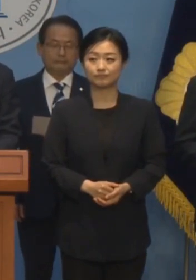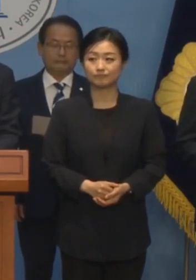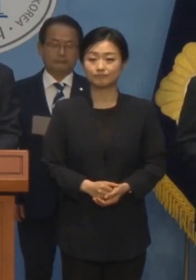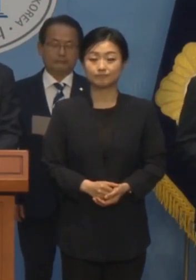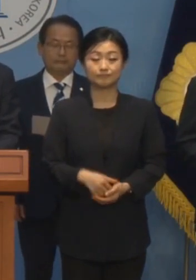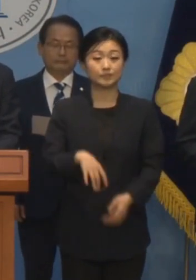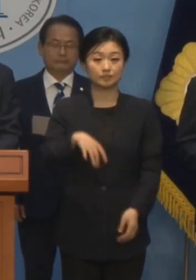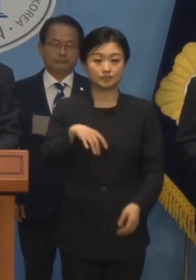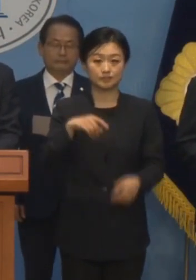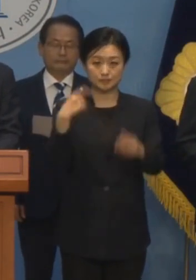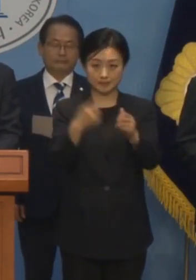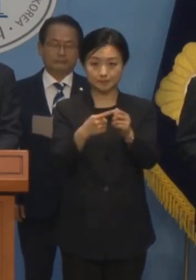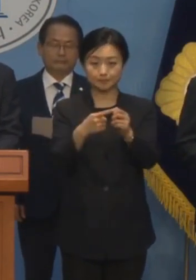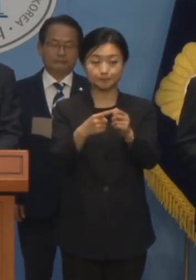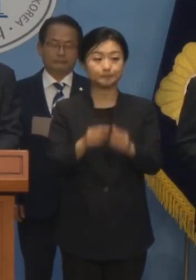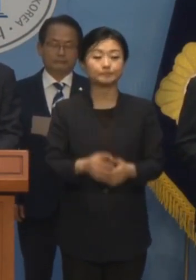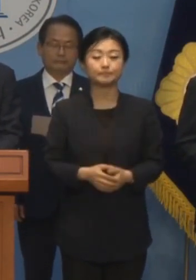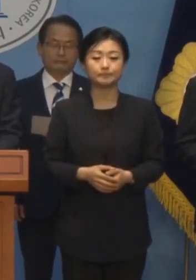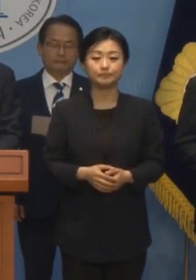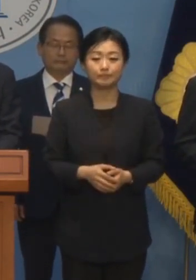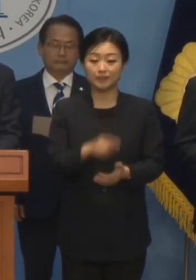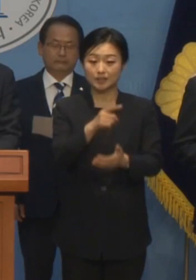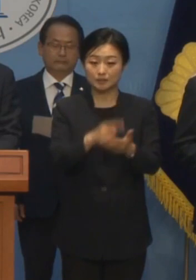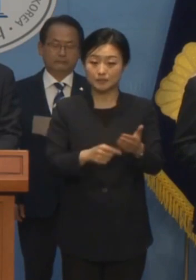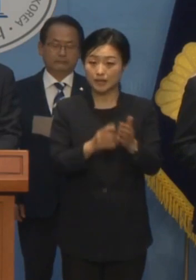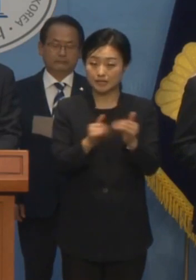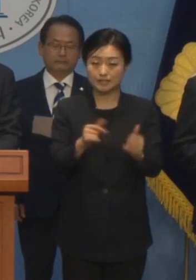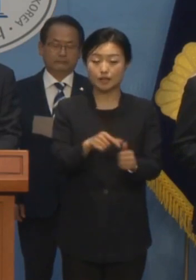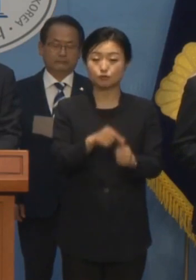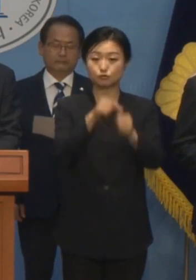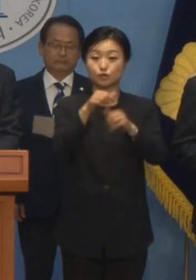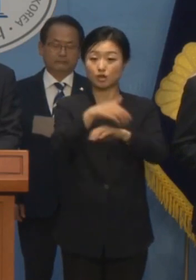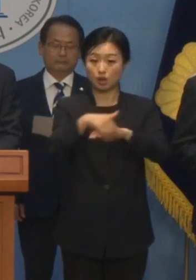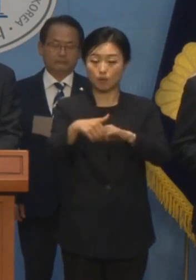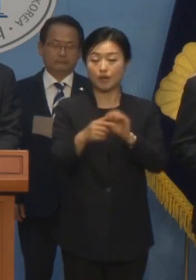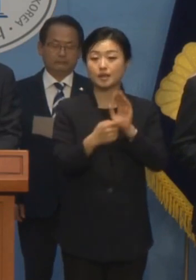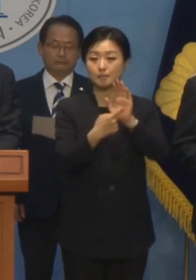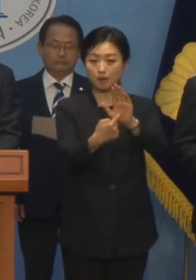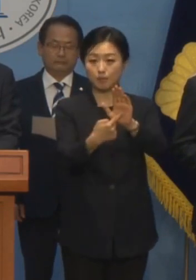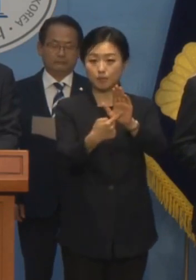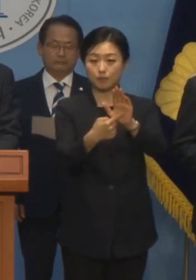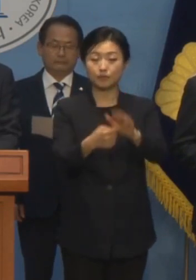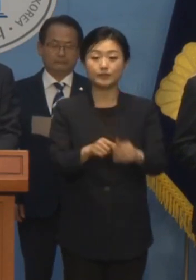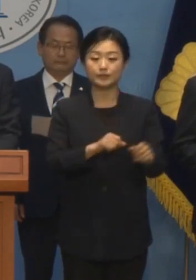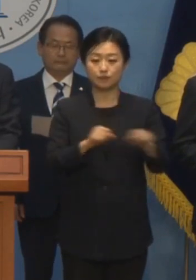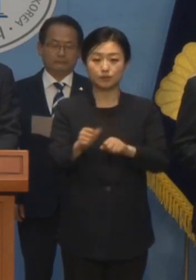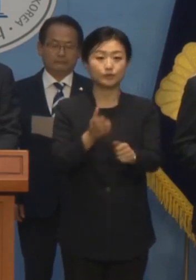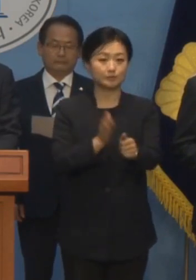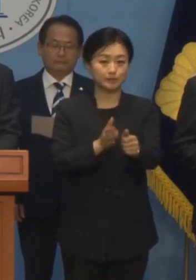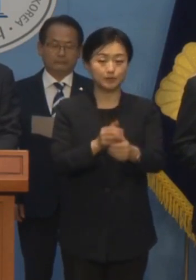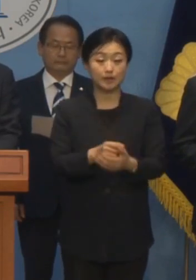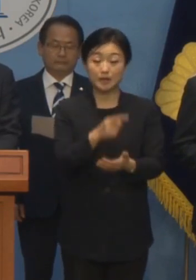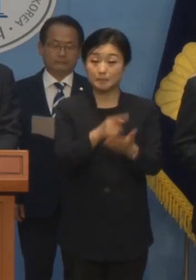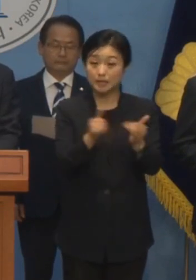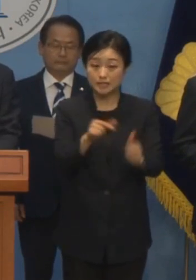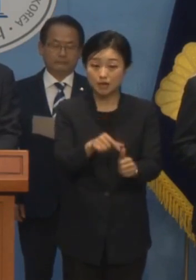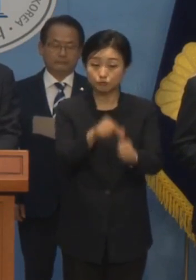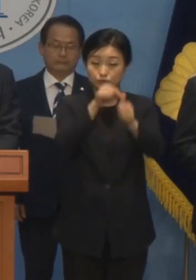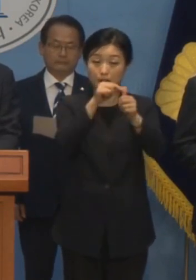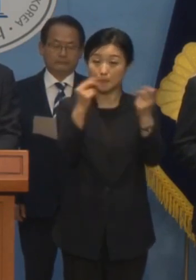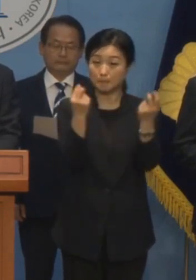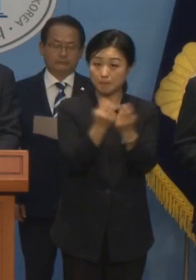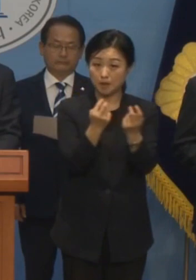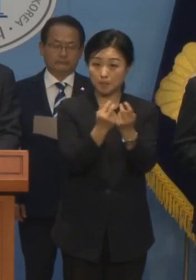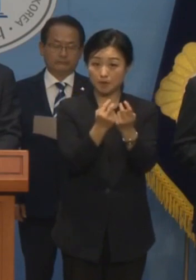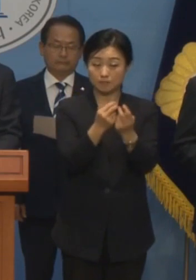우선 첫 번째로 조속히 피해자 구제 계획을 공표하고 시행하십시오. 피해자를 구제할 수 있는